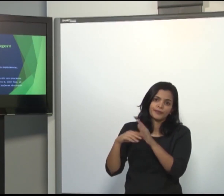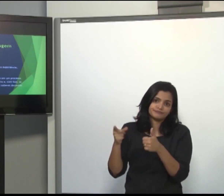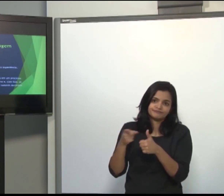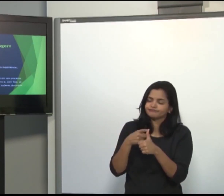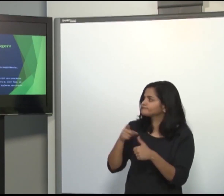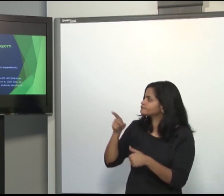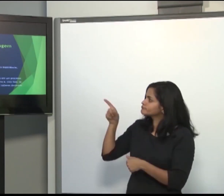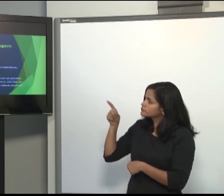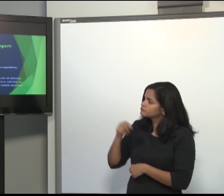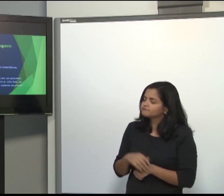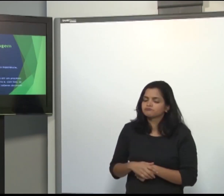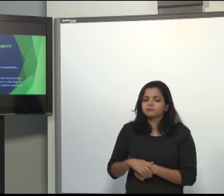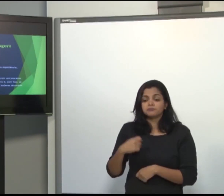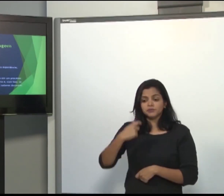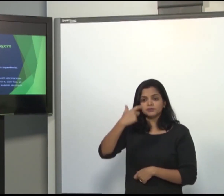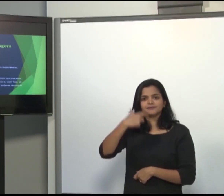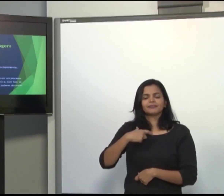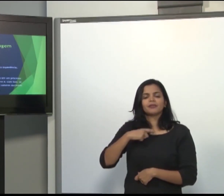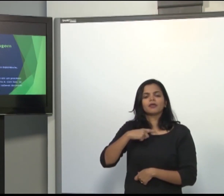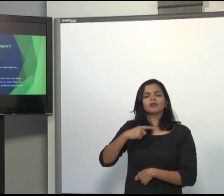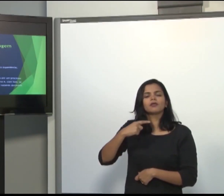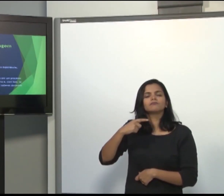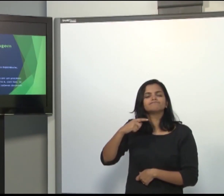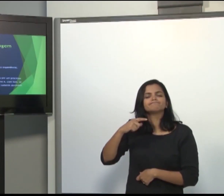E quais os quesitos para esse professor?